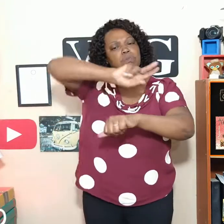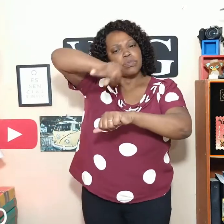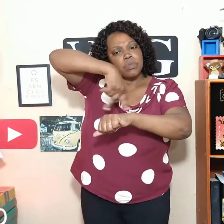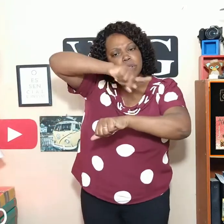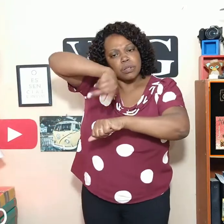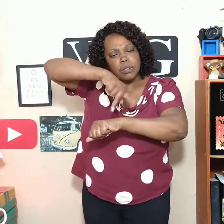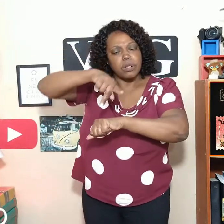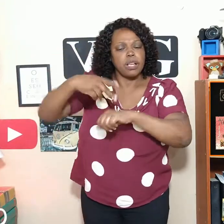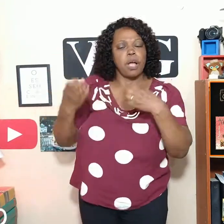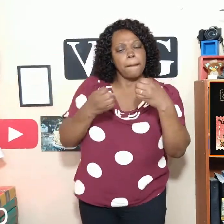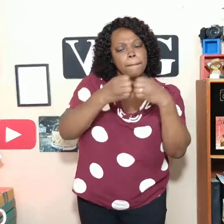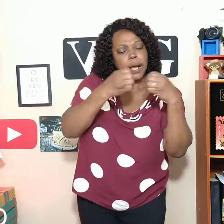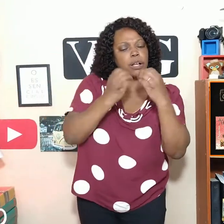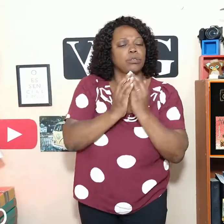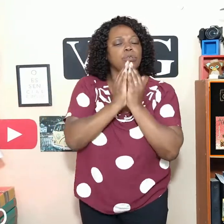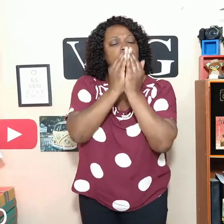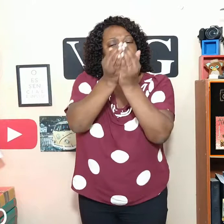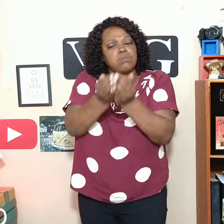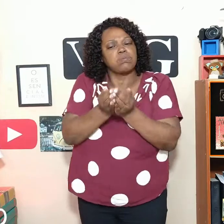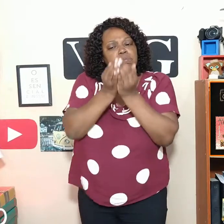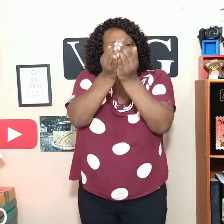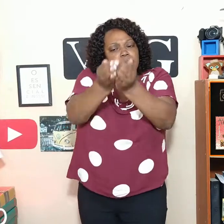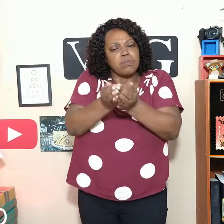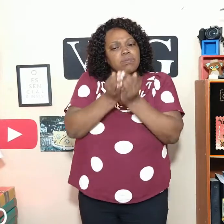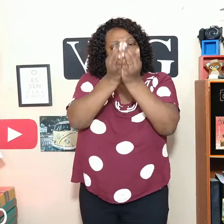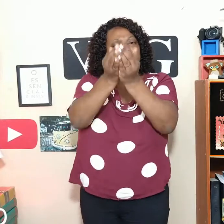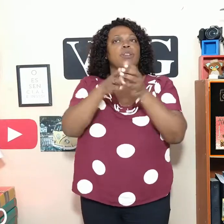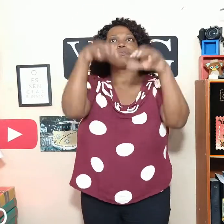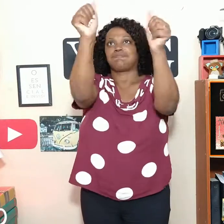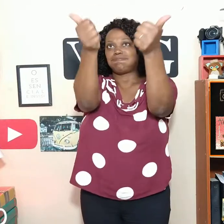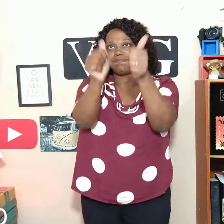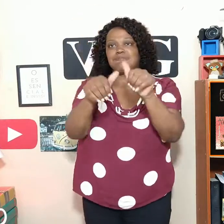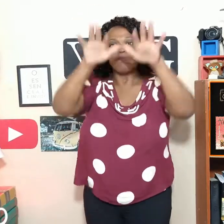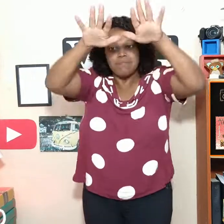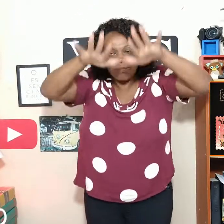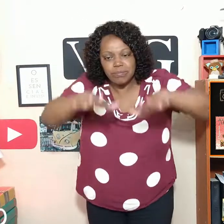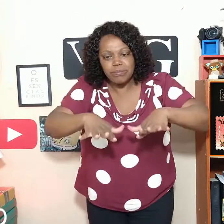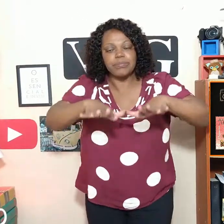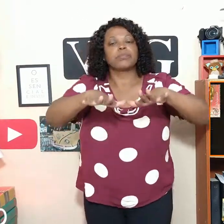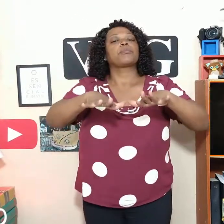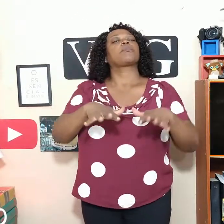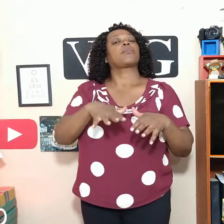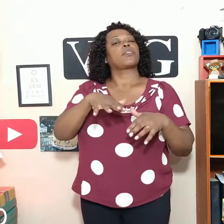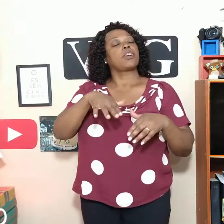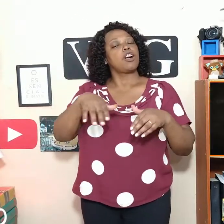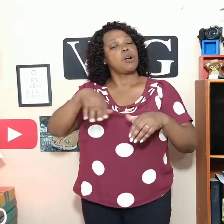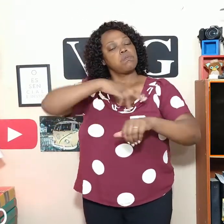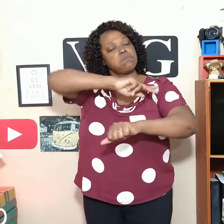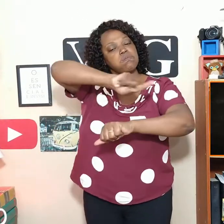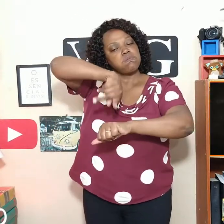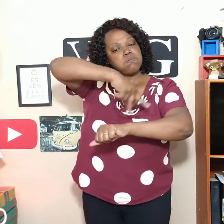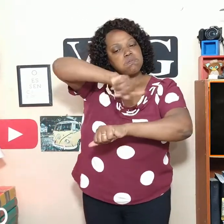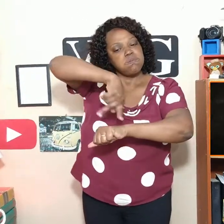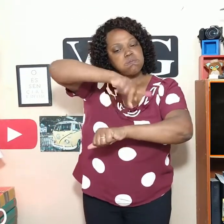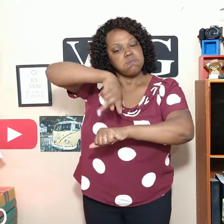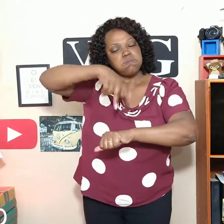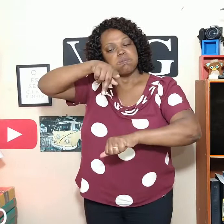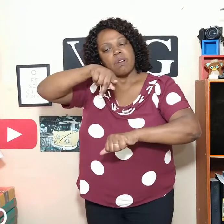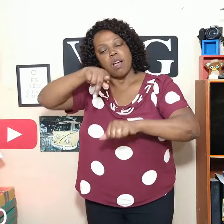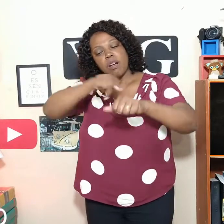forte em cidades costeiras, já que os marinheiros celebravam o dia de seu santo protetor. Um exemplo é a região dos Países Baixos, onde a atividade